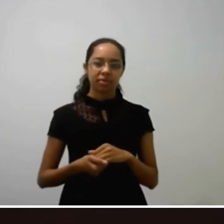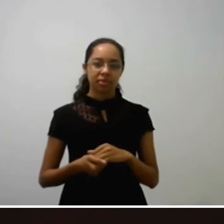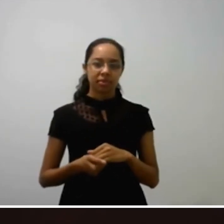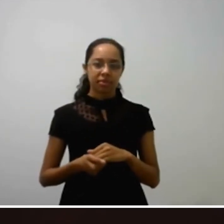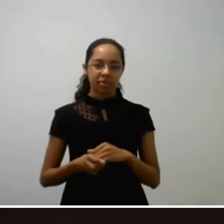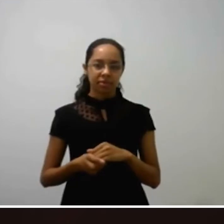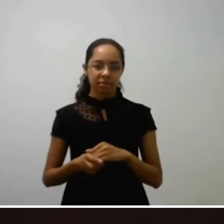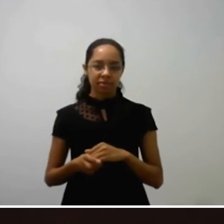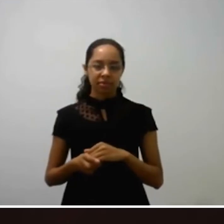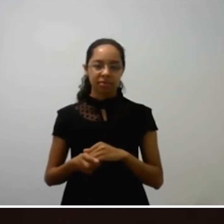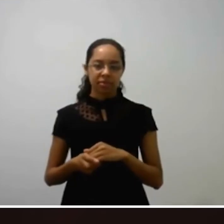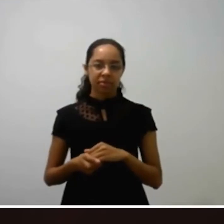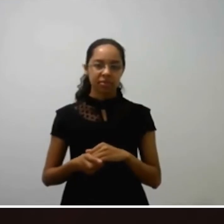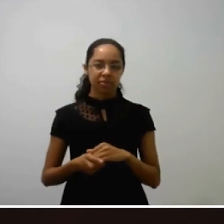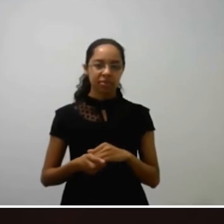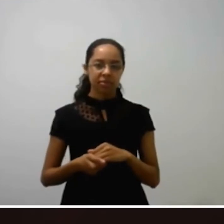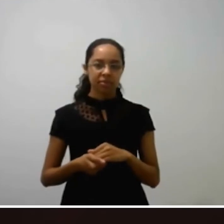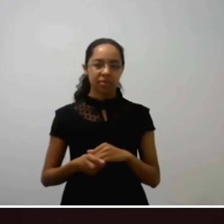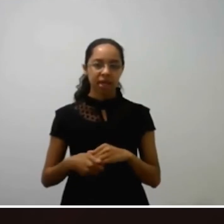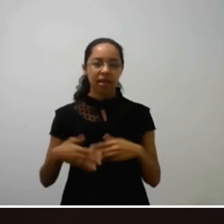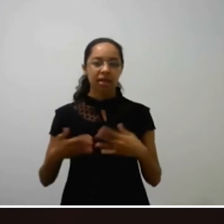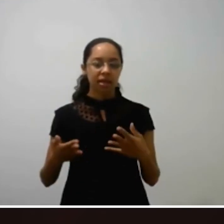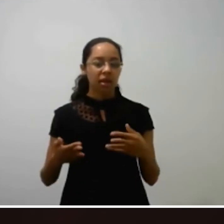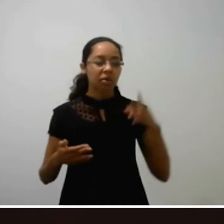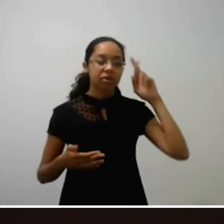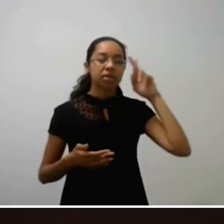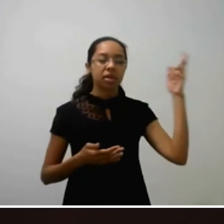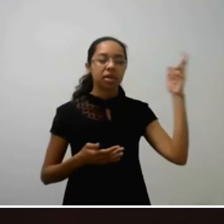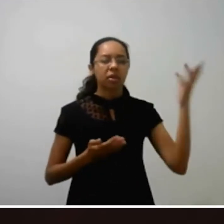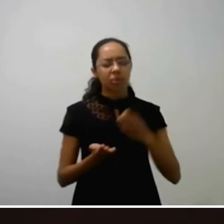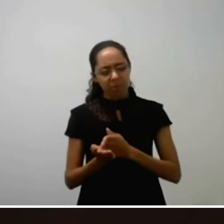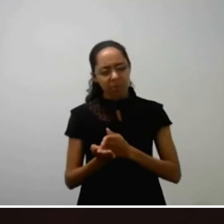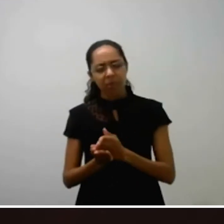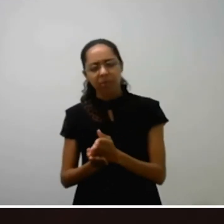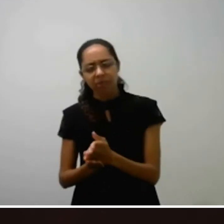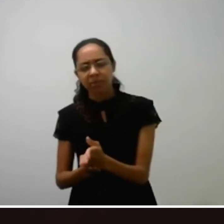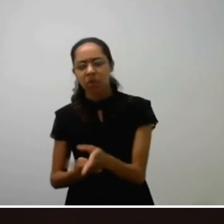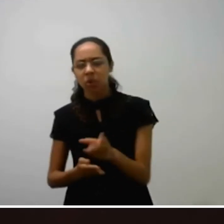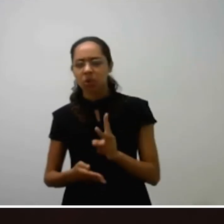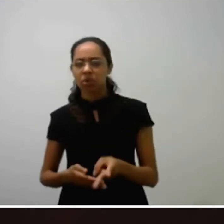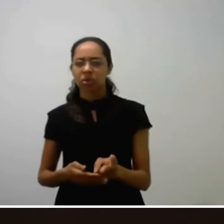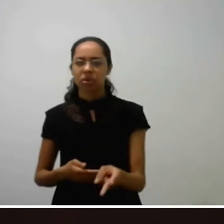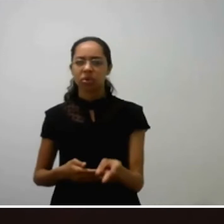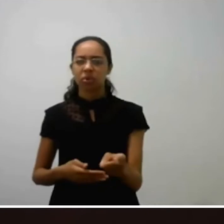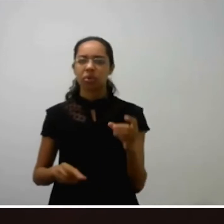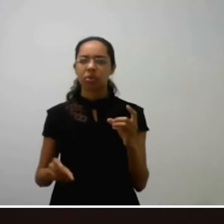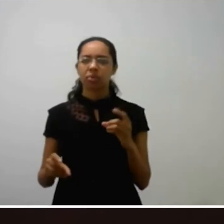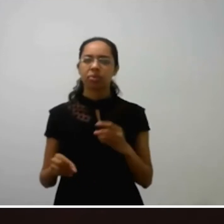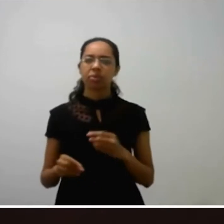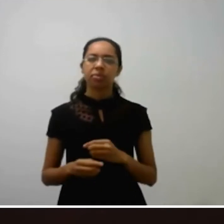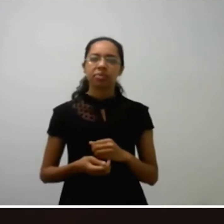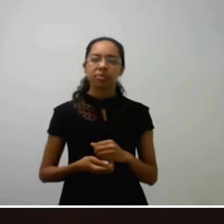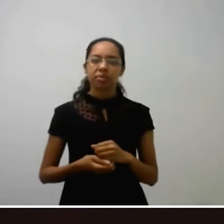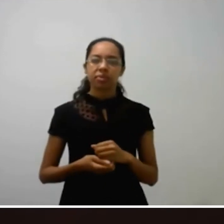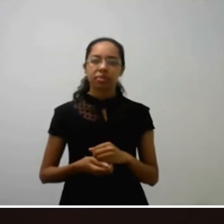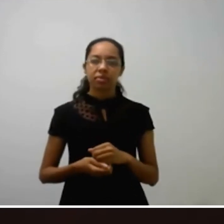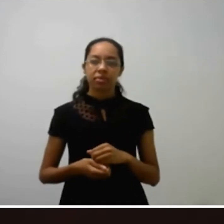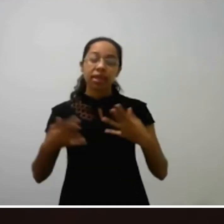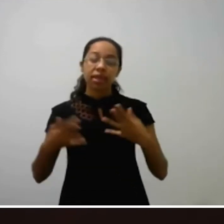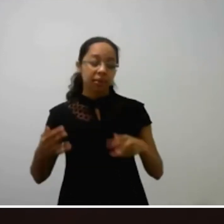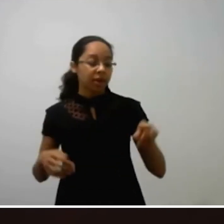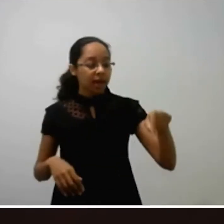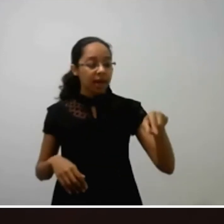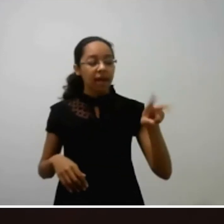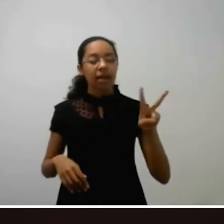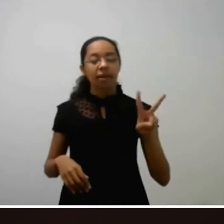lá. Dispersão dos seguidores de Pedro Valdo. Então, Pedro Valdo ficou andarilho e os seus